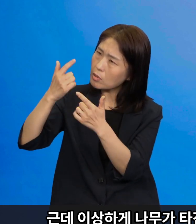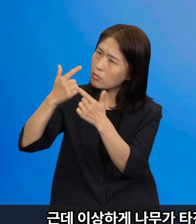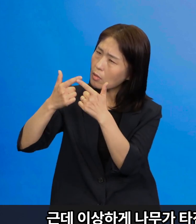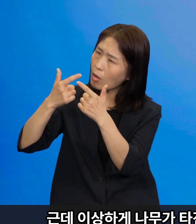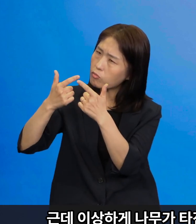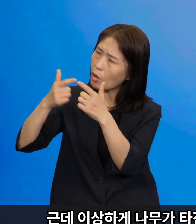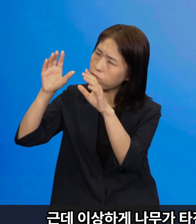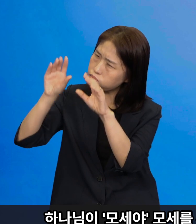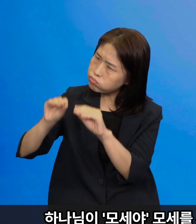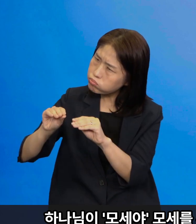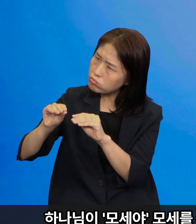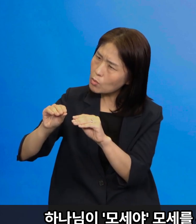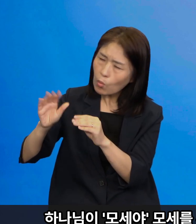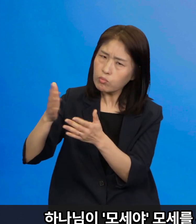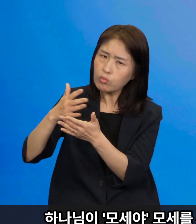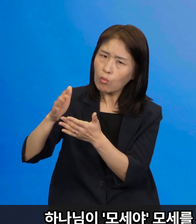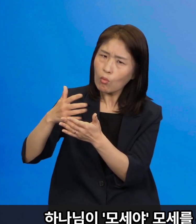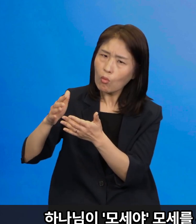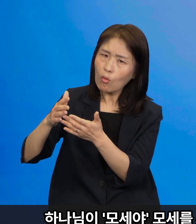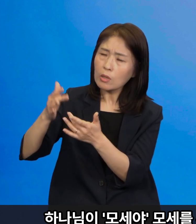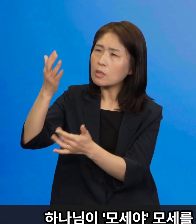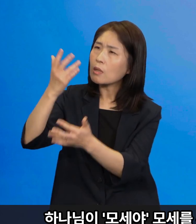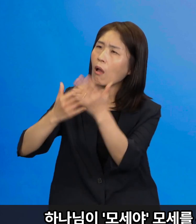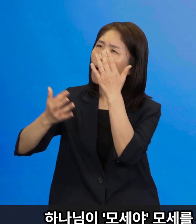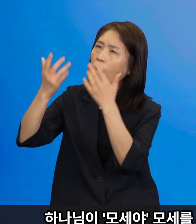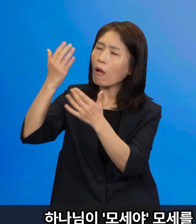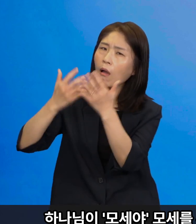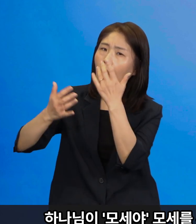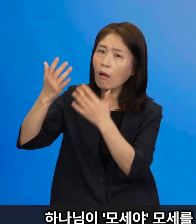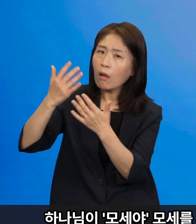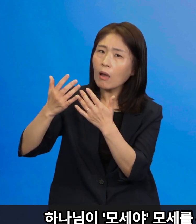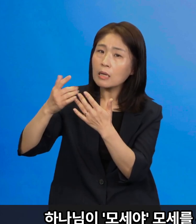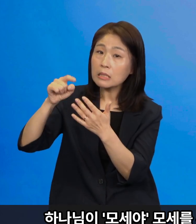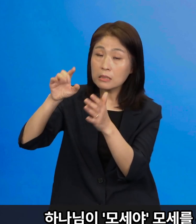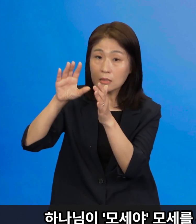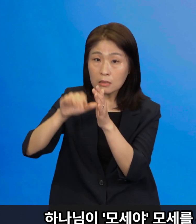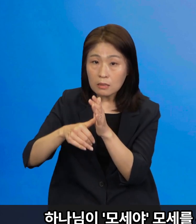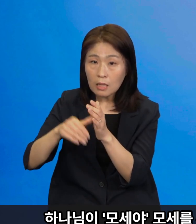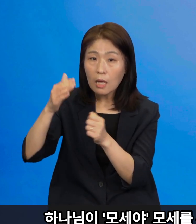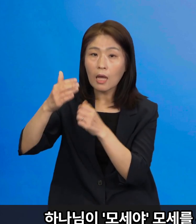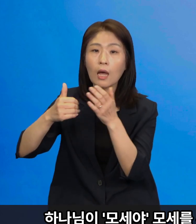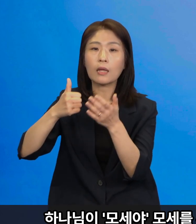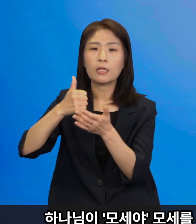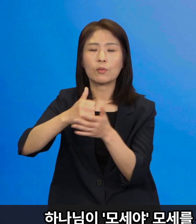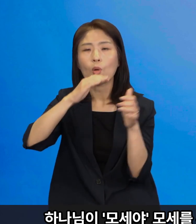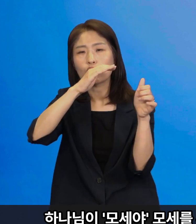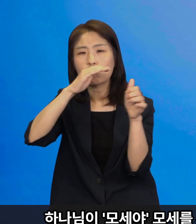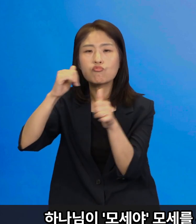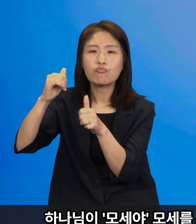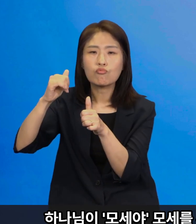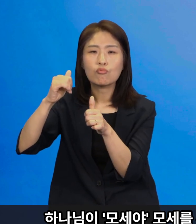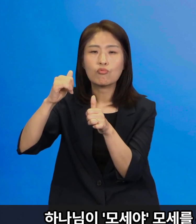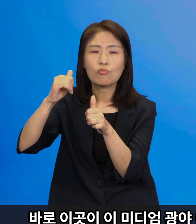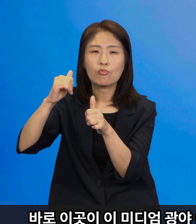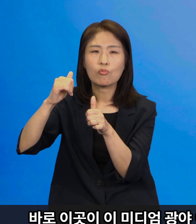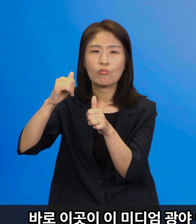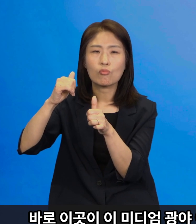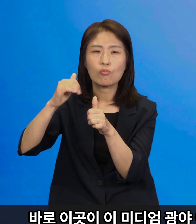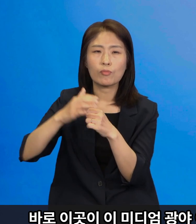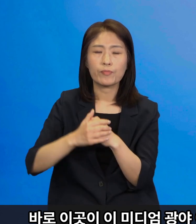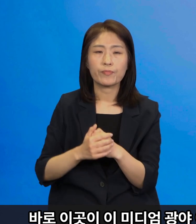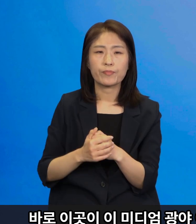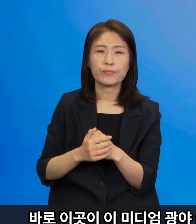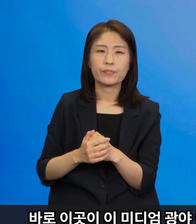하고 들여다보다가 하나님이 모세를 부릅니다. 하나님의 부르심을 받게 돼요.